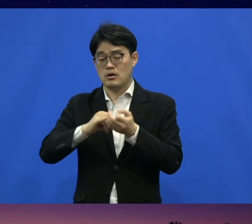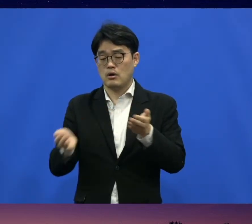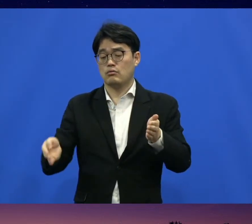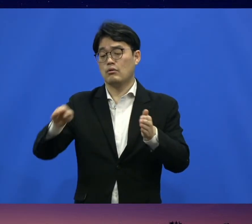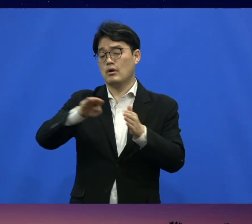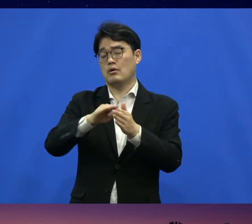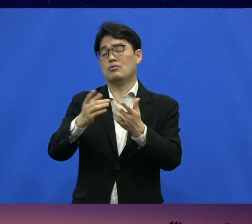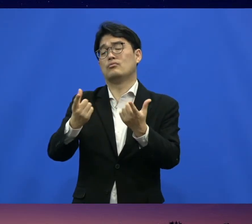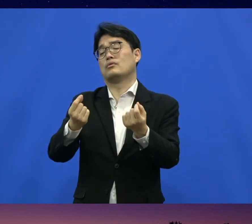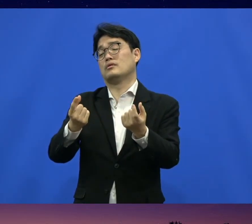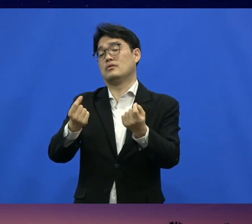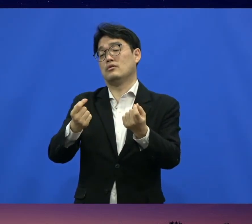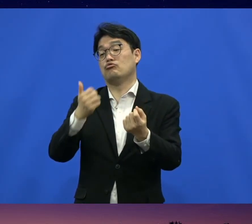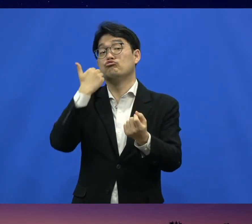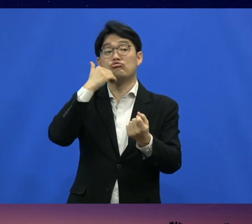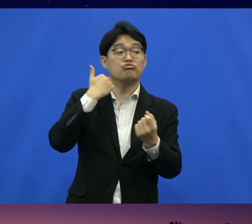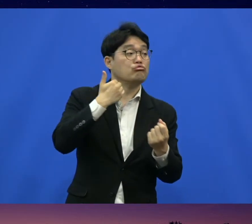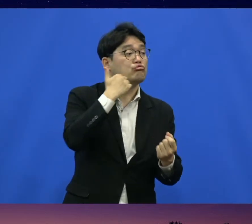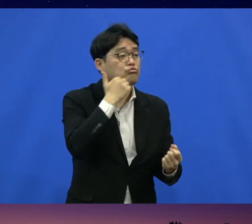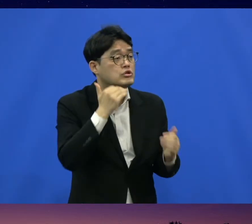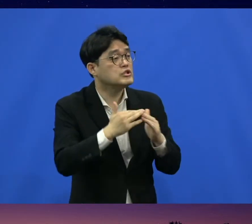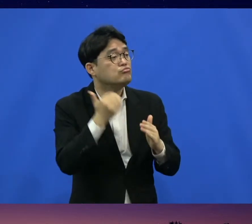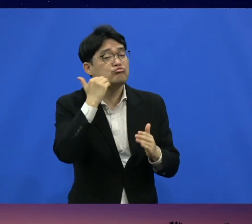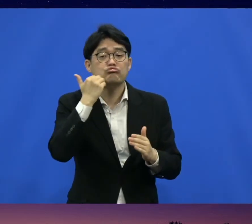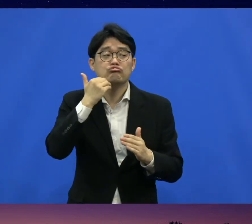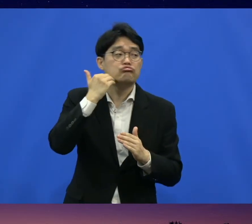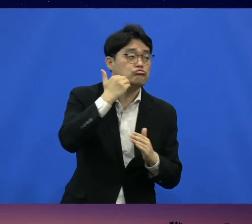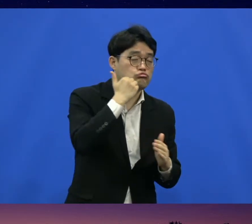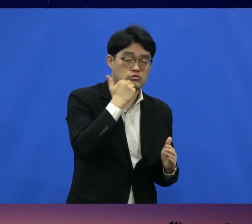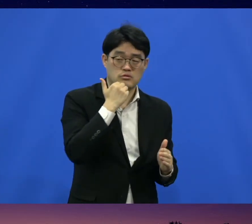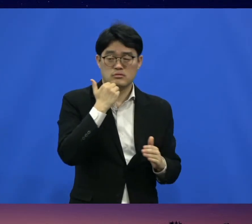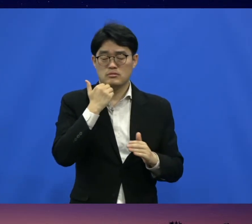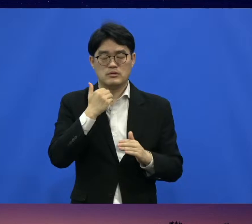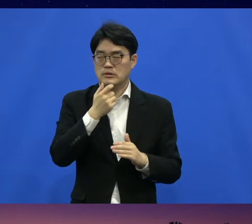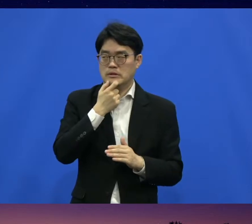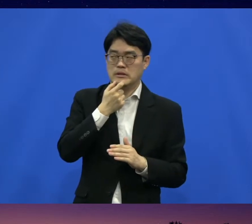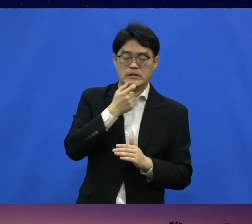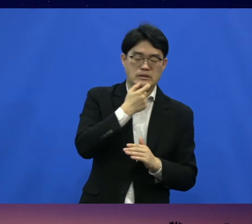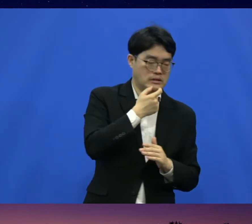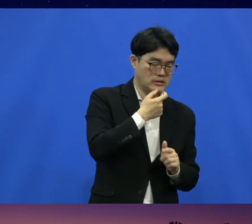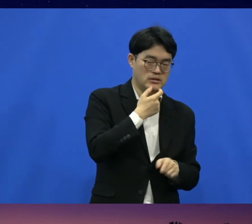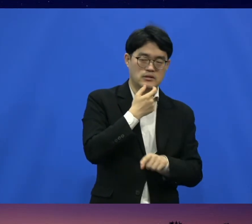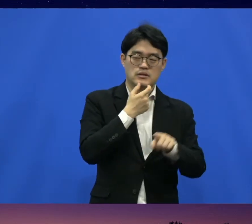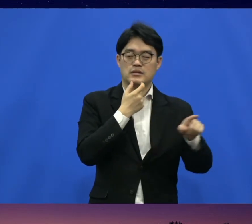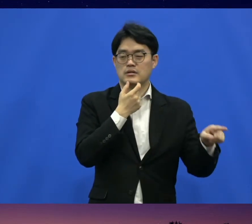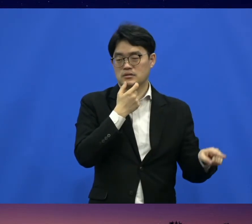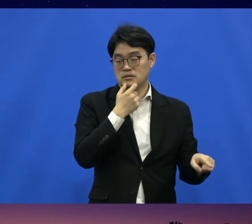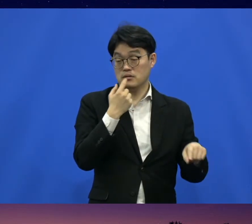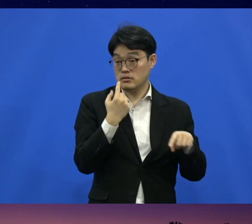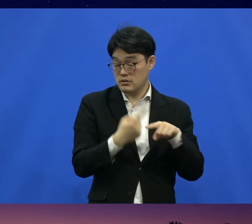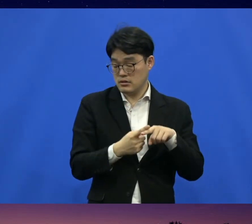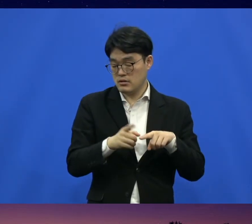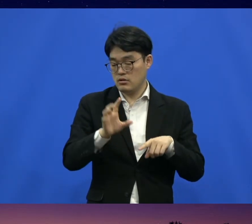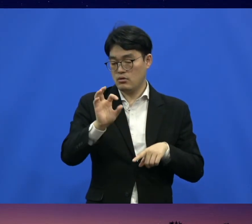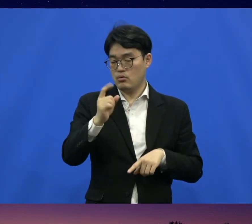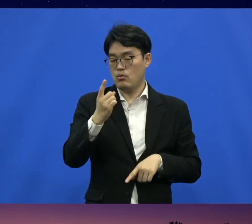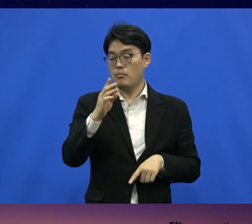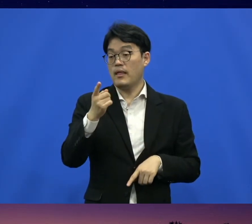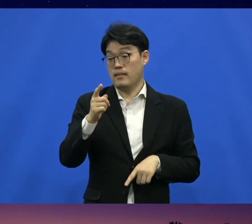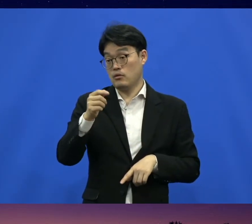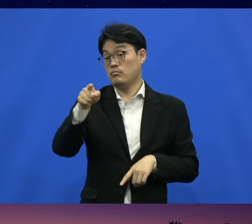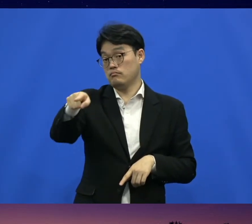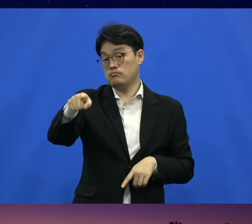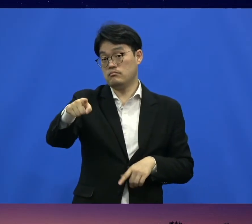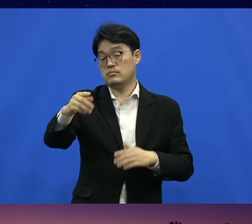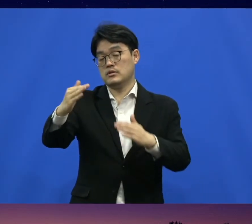거예요. 누군가 받아들인. 근데 이 오벳 에돔이 법궤를